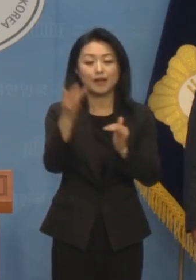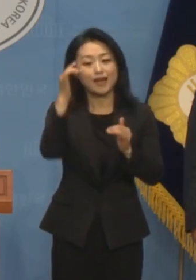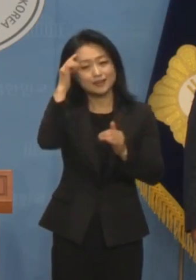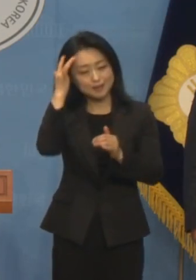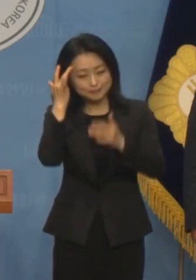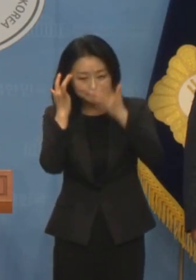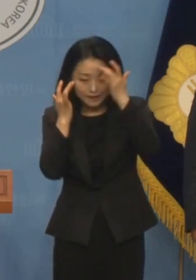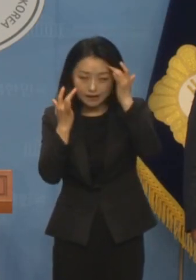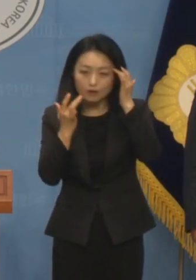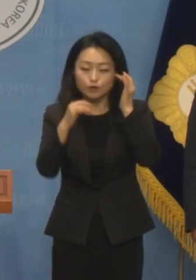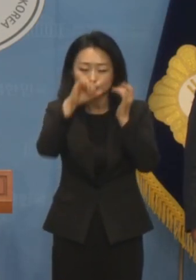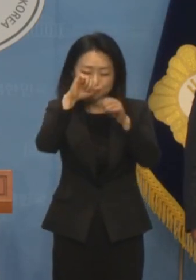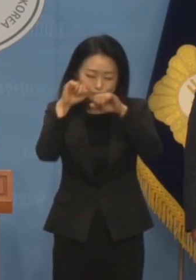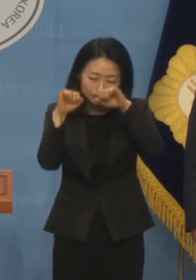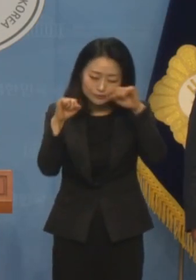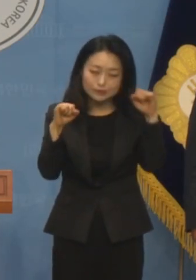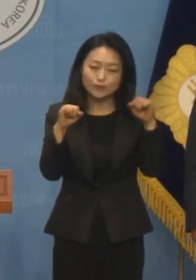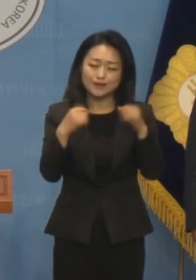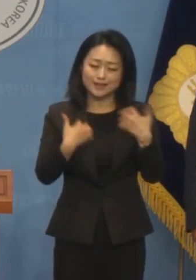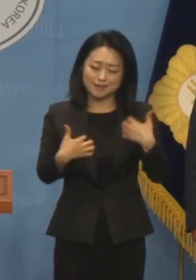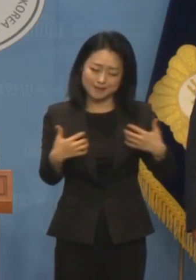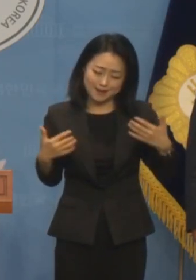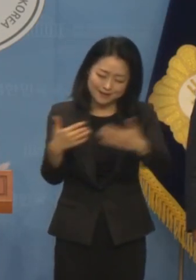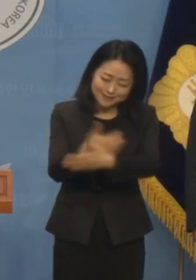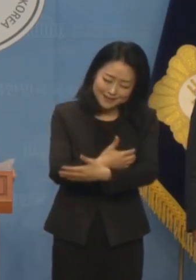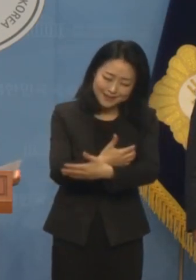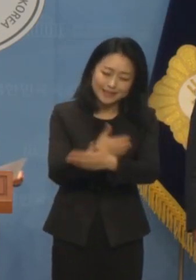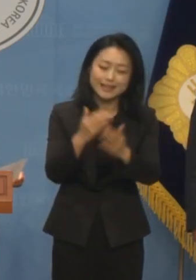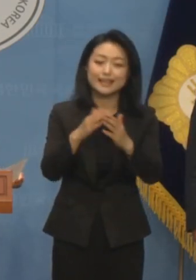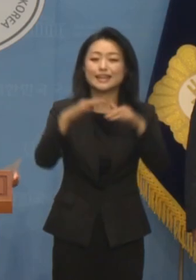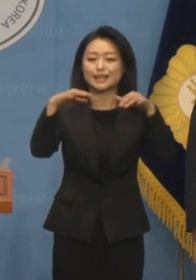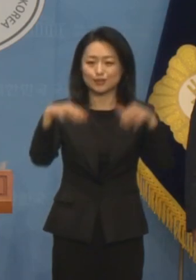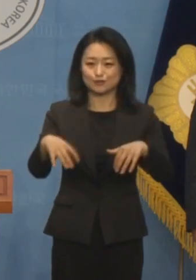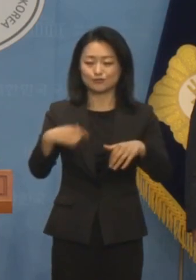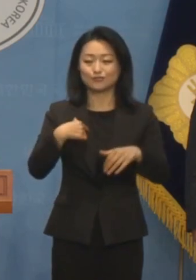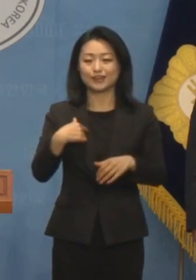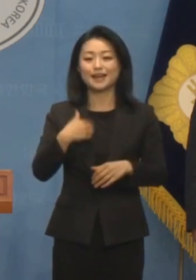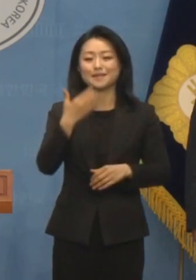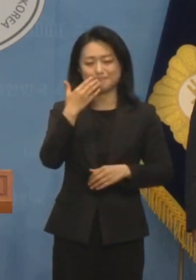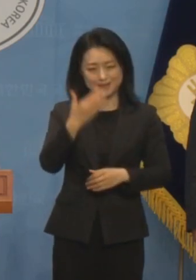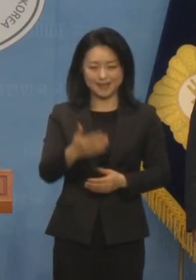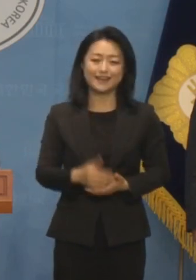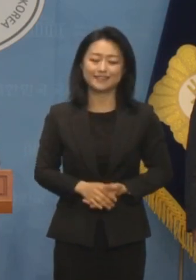눈물 흘리고 기쁠 때 부둥켜 안을 수 있는 이웃부터 되겠습니다.